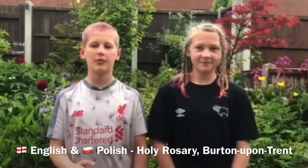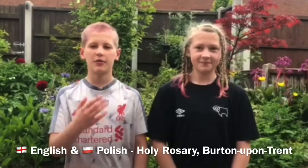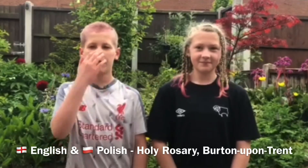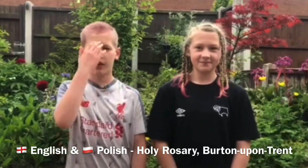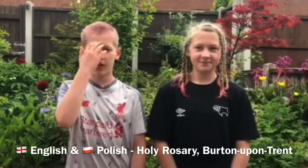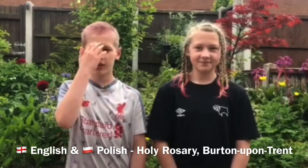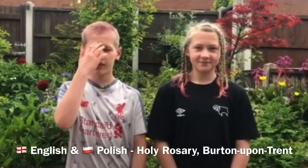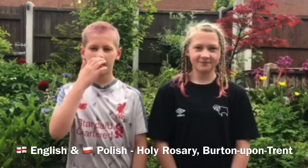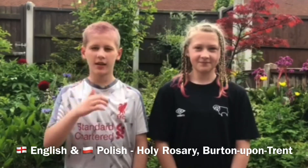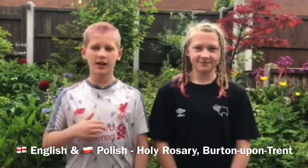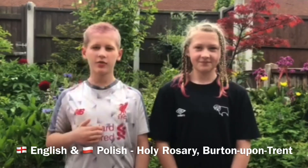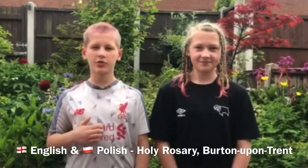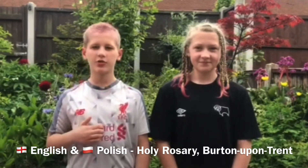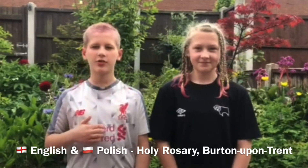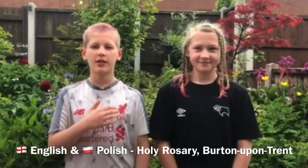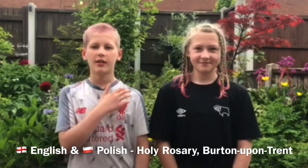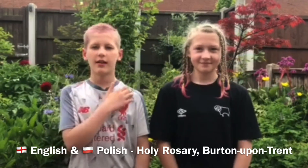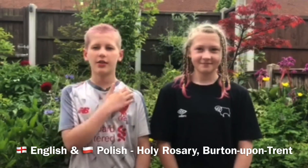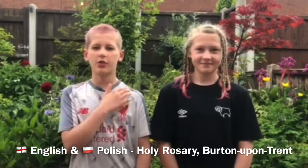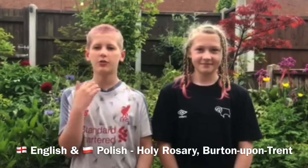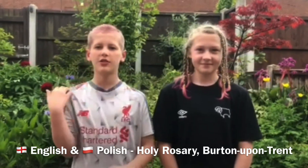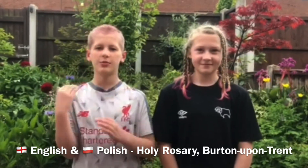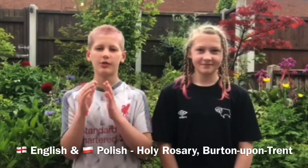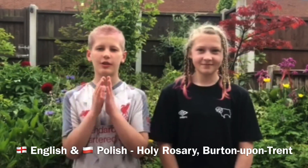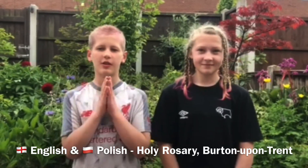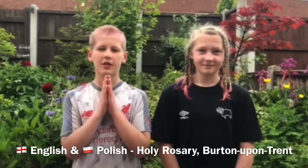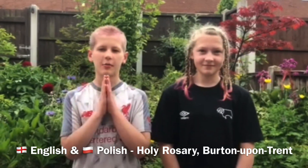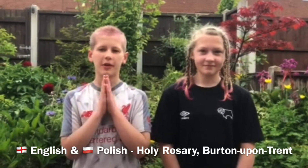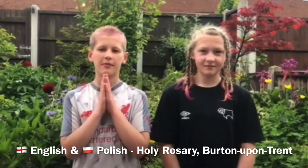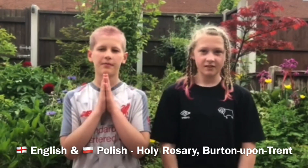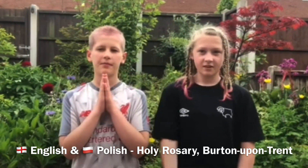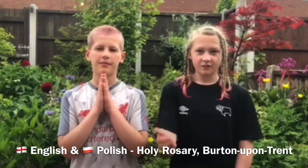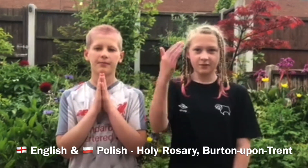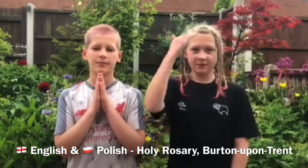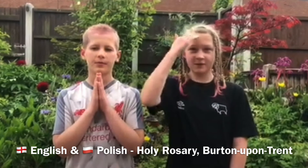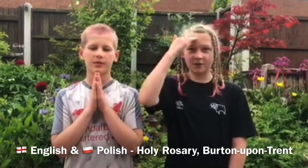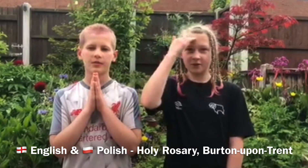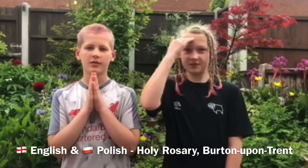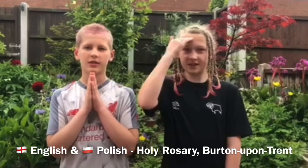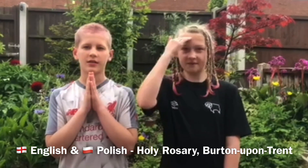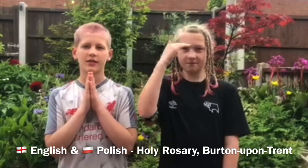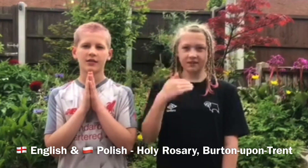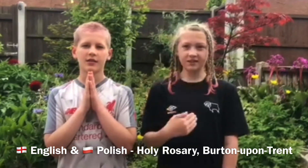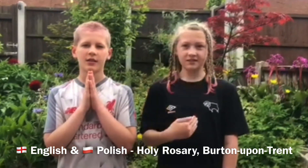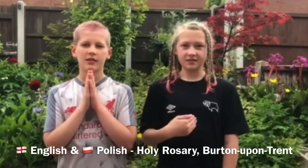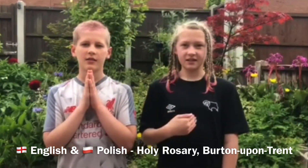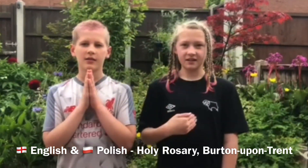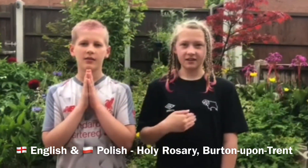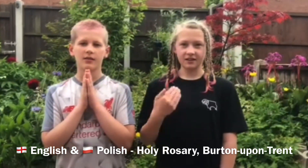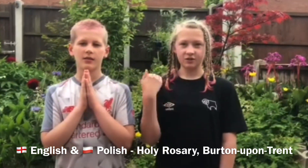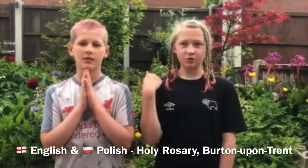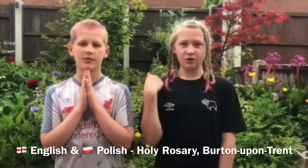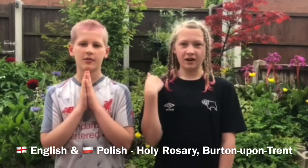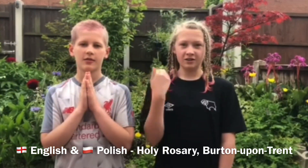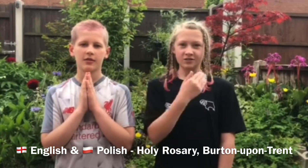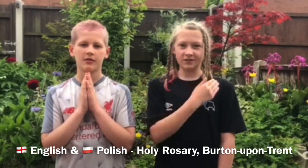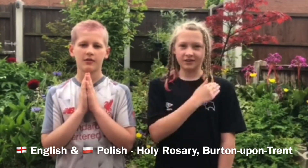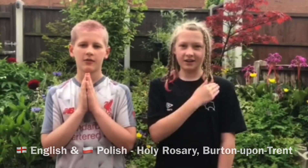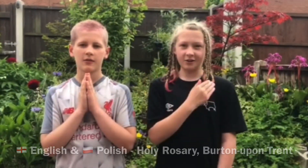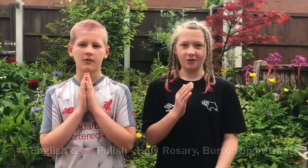Father, and the Son, and the Holy Spirit. Amen. Imię Ojca I Syna, I Ducha Świętego.